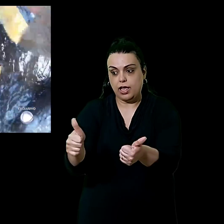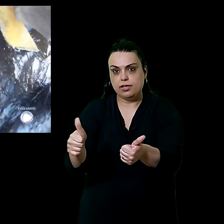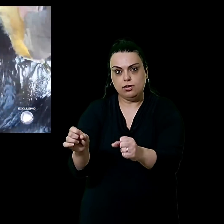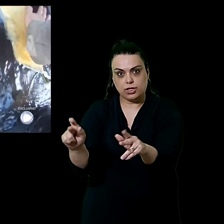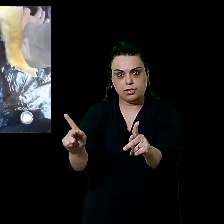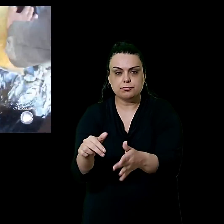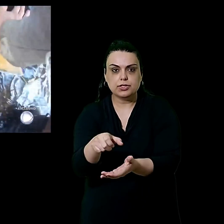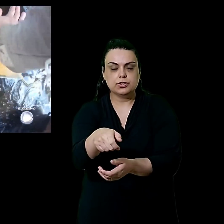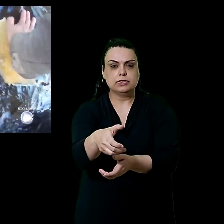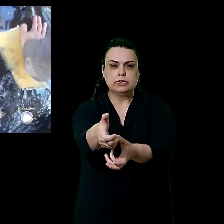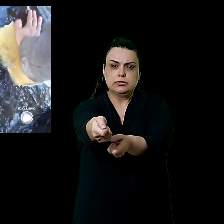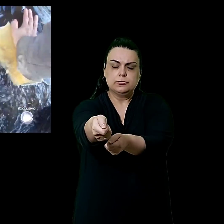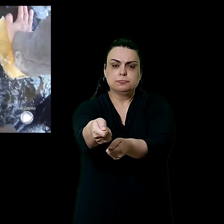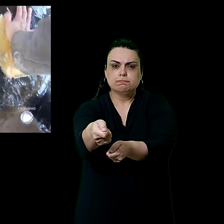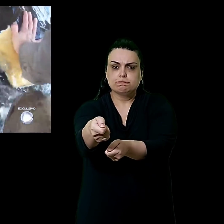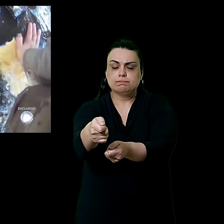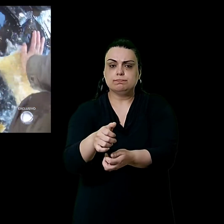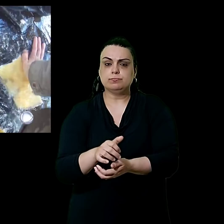Aí, vou soltar.